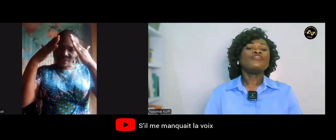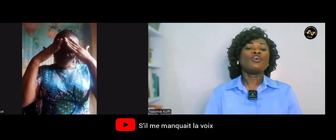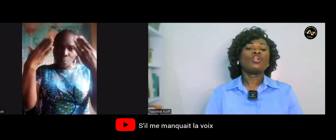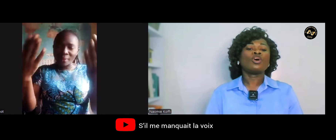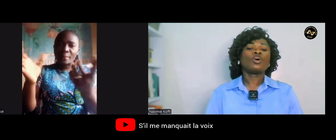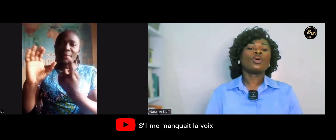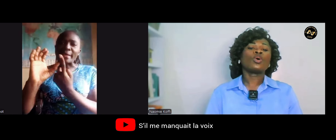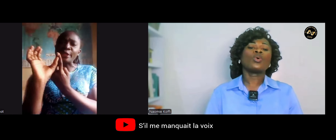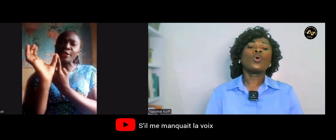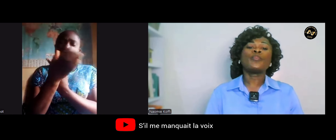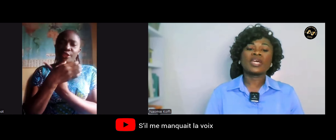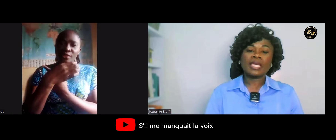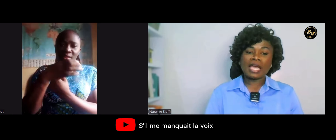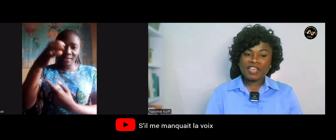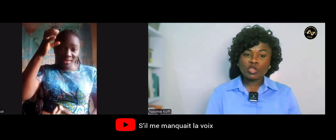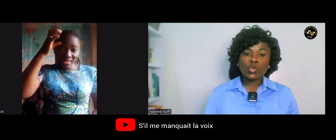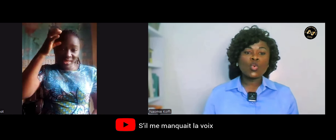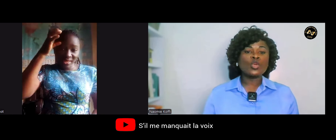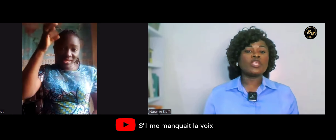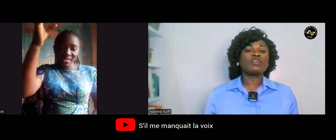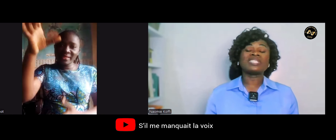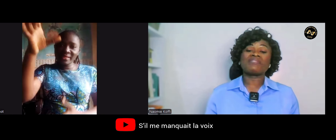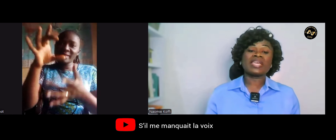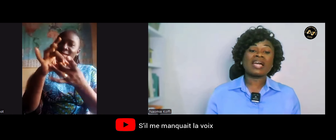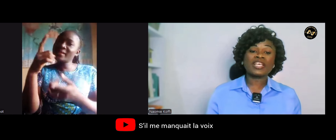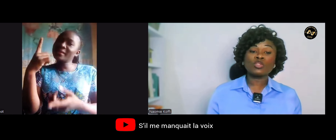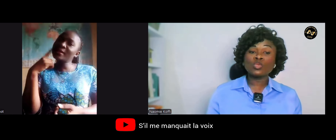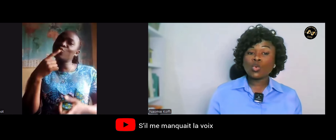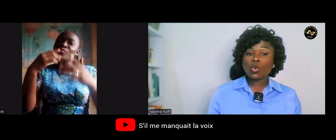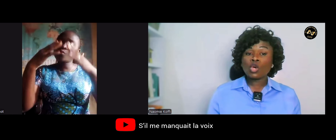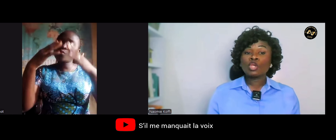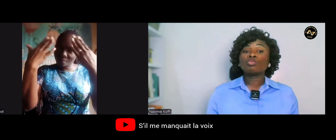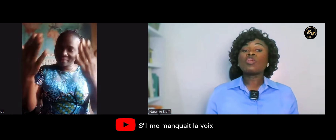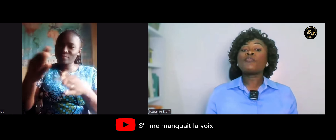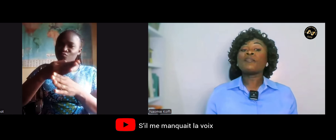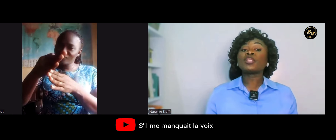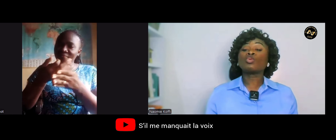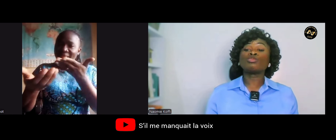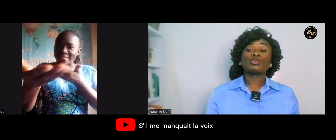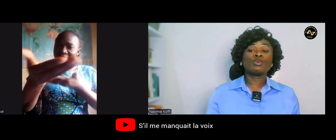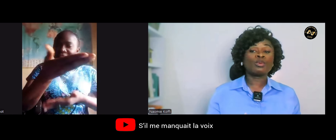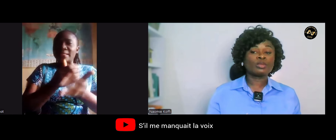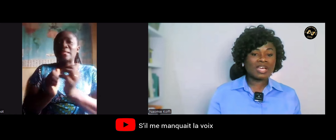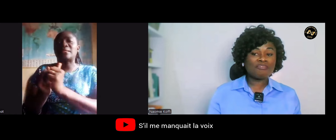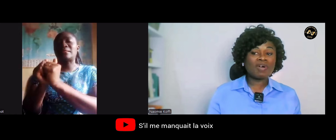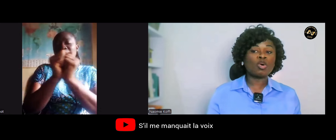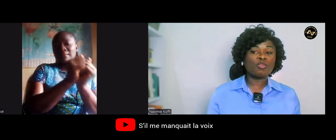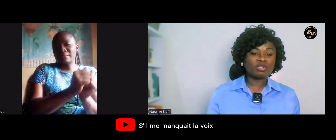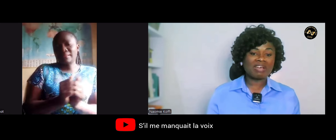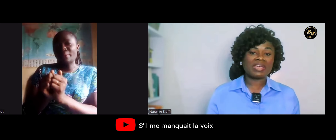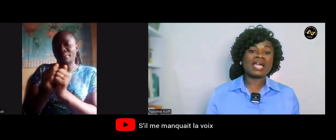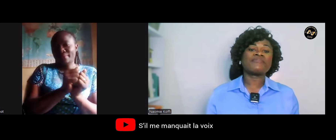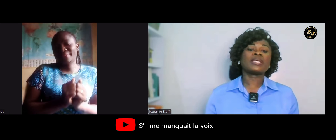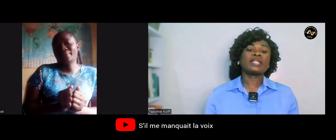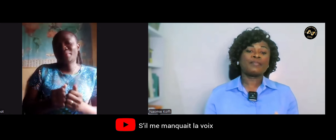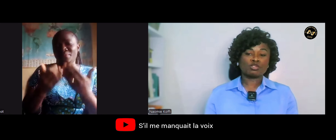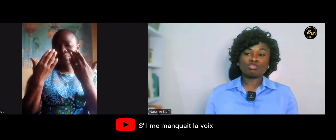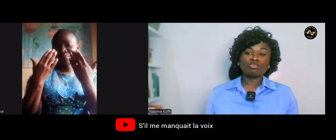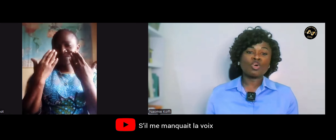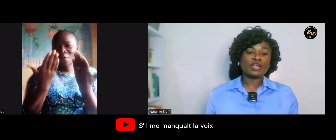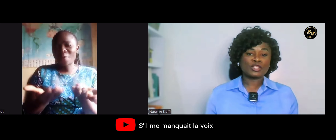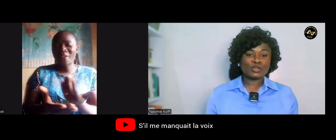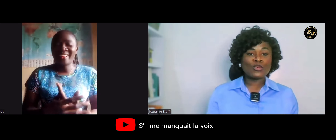qui veulent coopérer avec nous, qui veulent travailler avec nous. Nous leur permettons de savoir comment travailler avec les